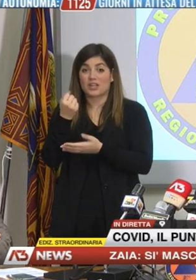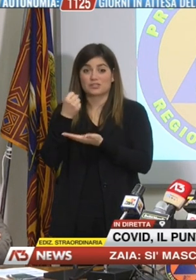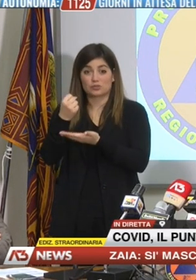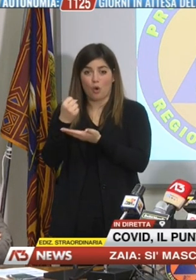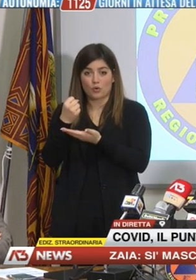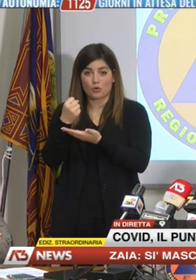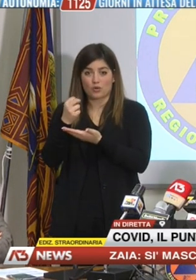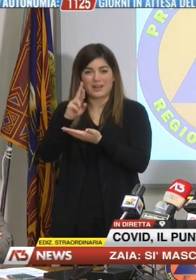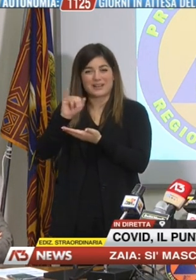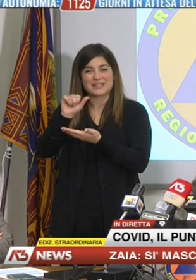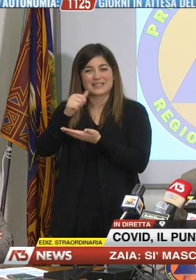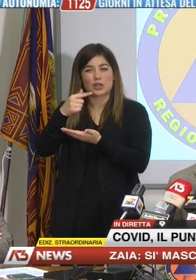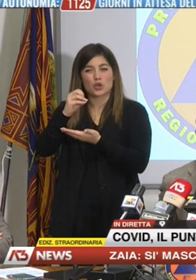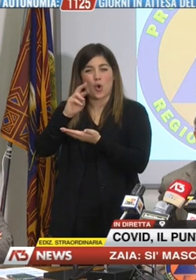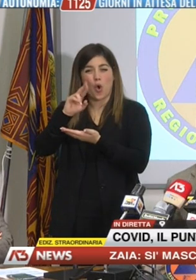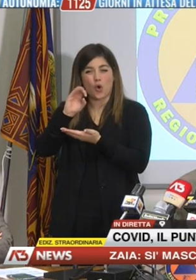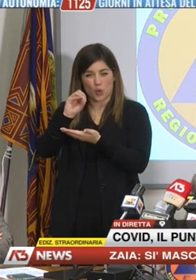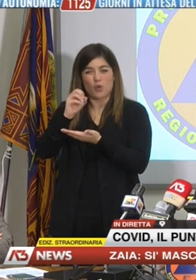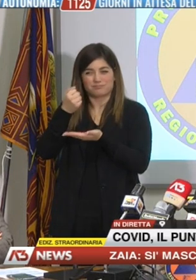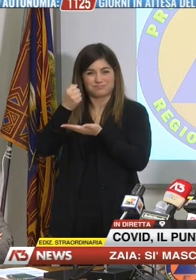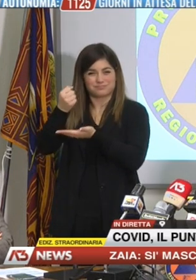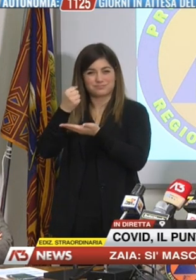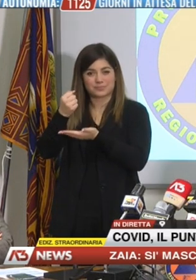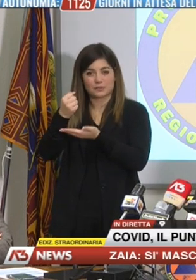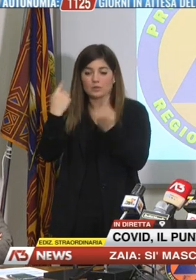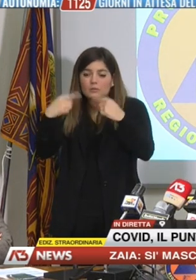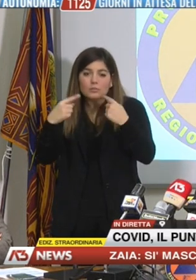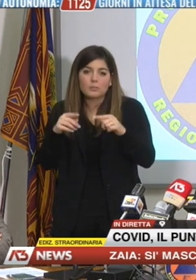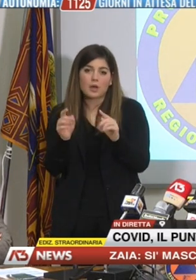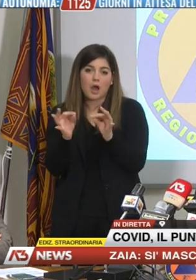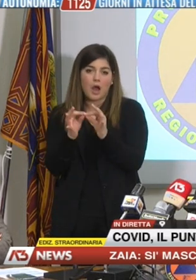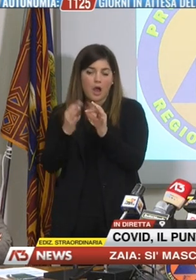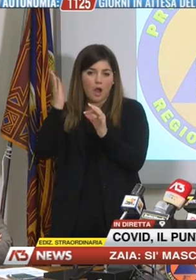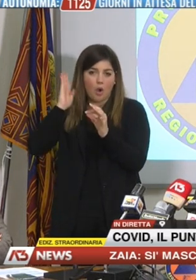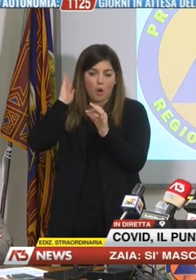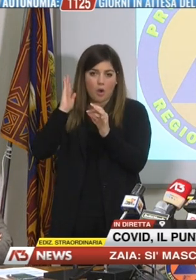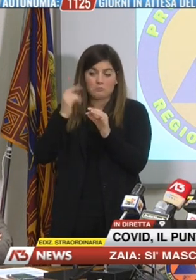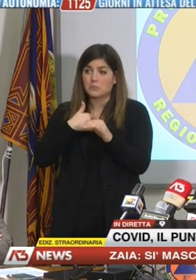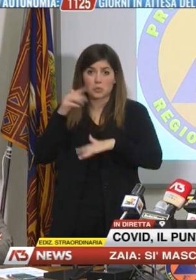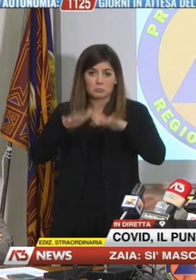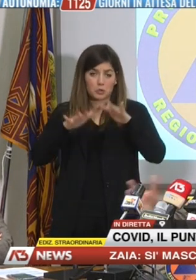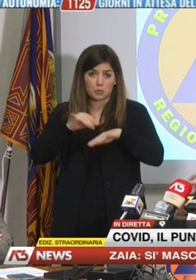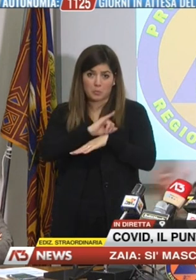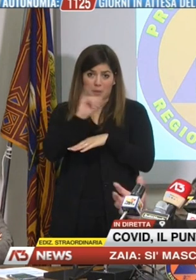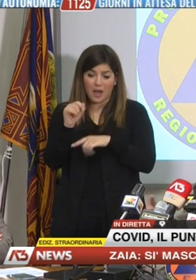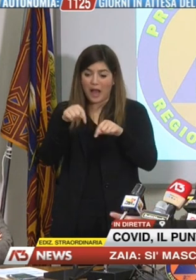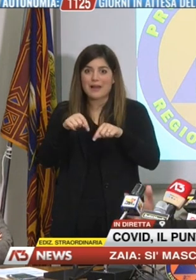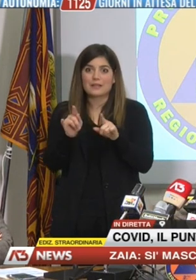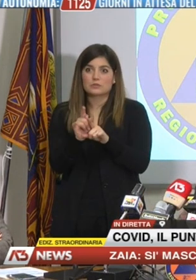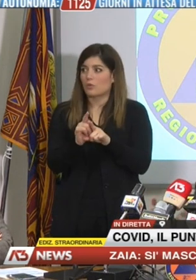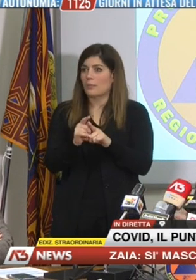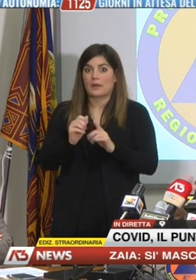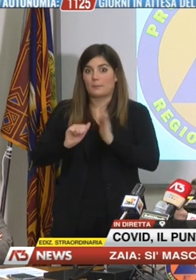frase, no? Ma questa è sempre stata l'intesa. Non avendo mai avuto dubbio su questo, e non essendo nella prima fase nella quale